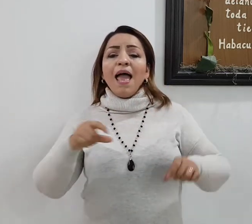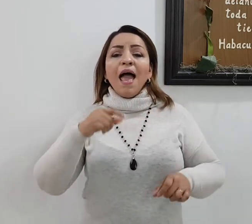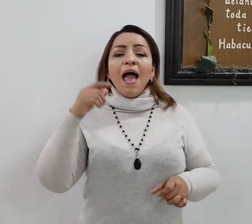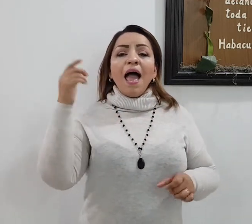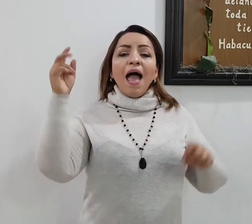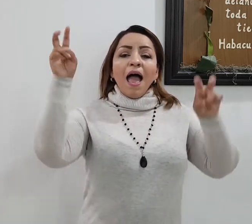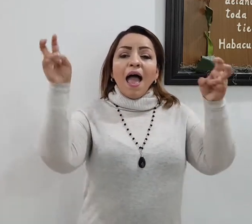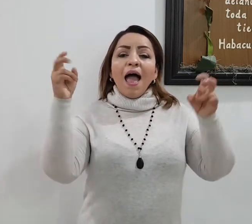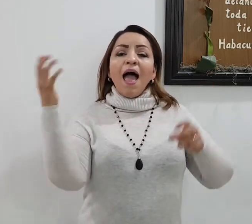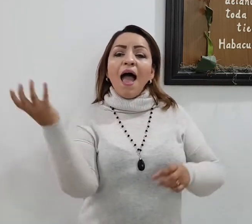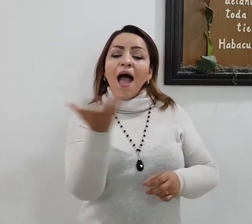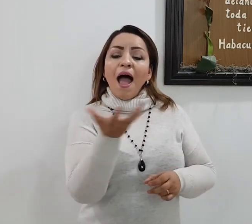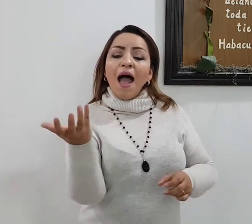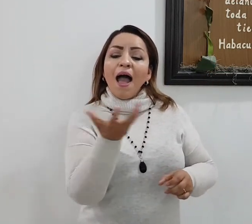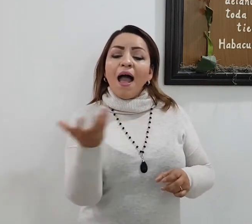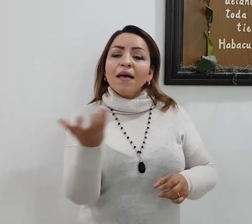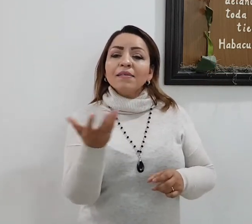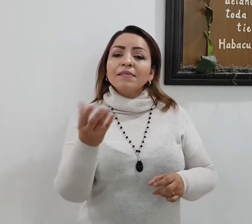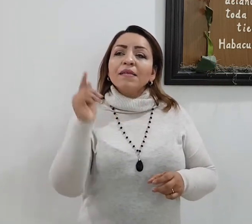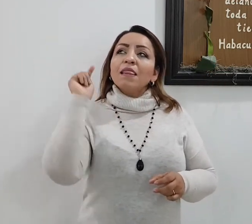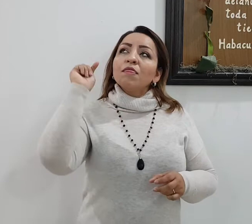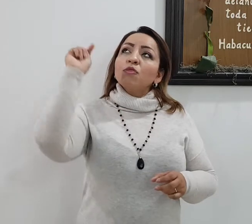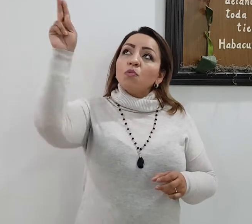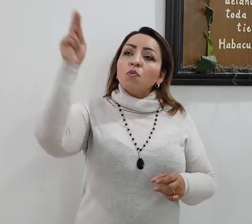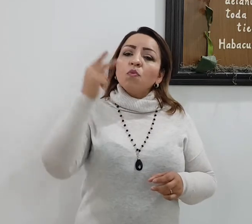tierra. Le pregunto, ¿usted conoce la voluntad de Dios, hermano?